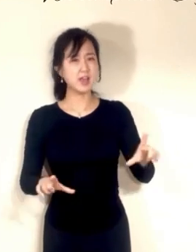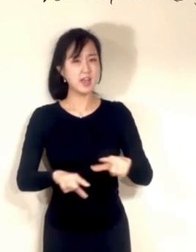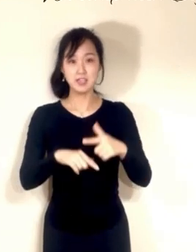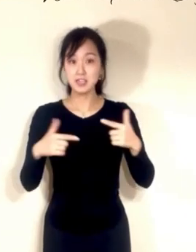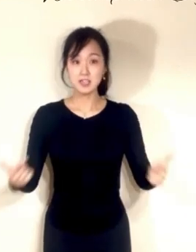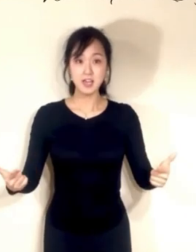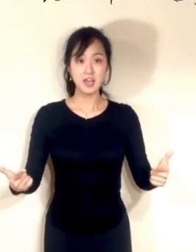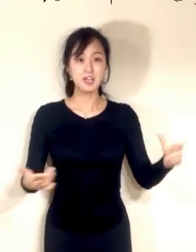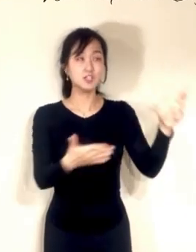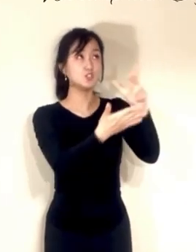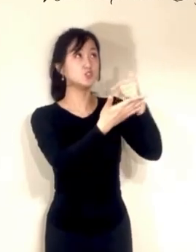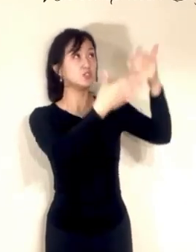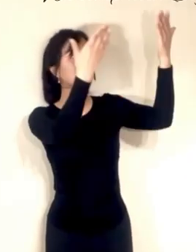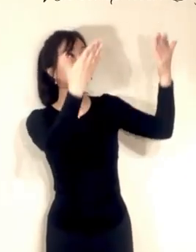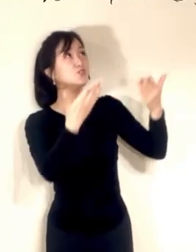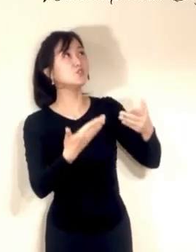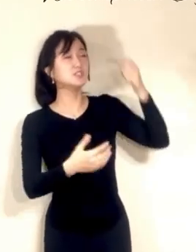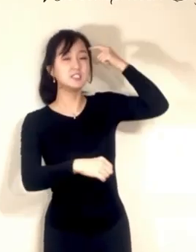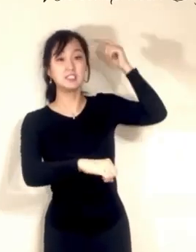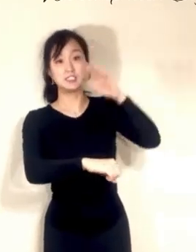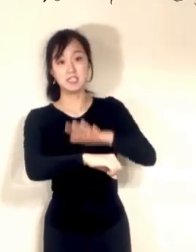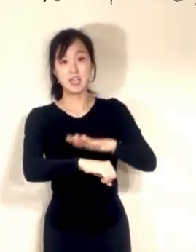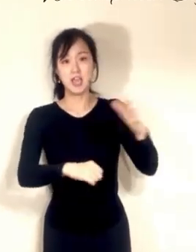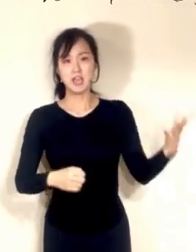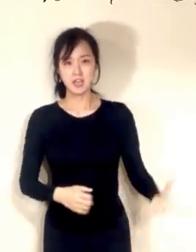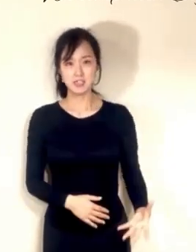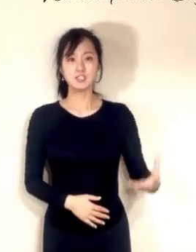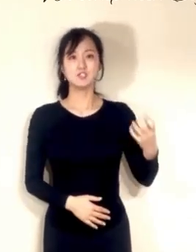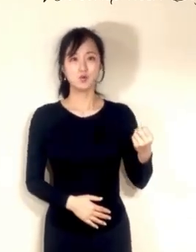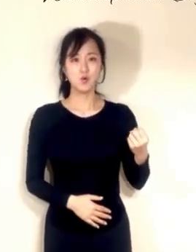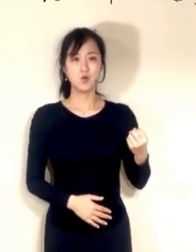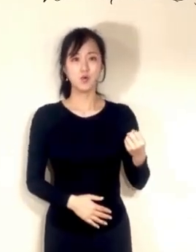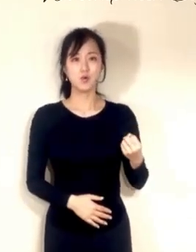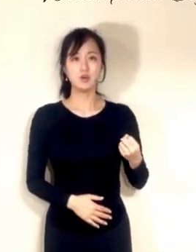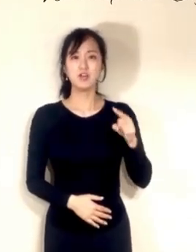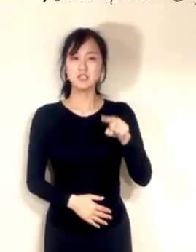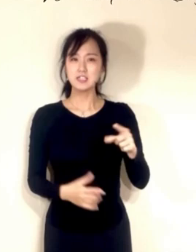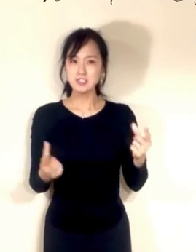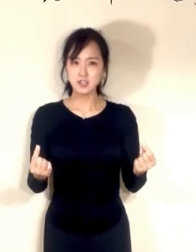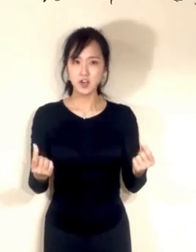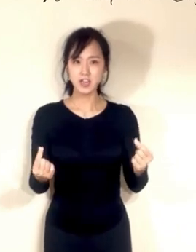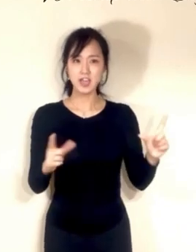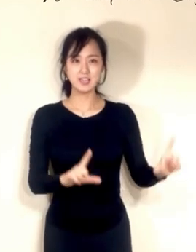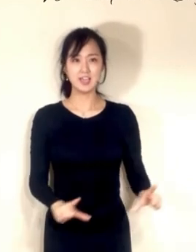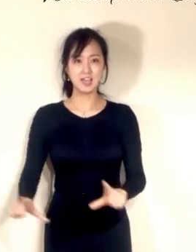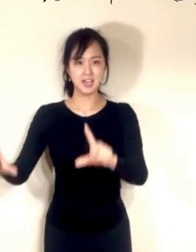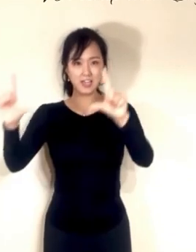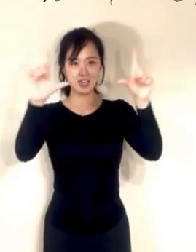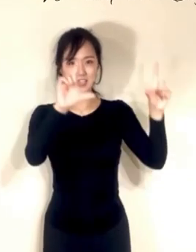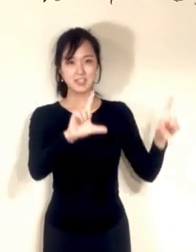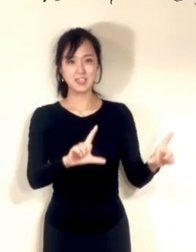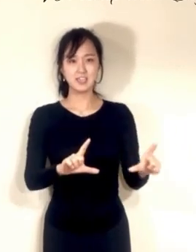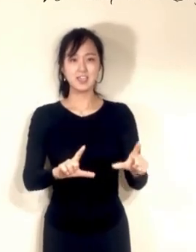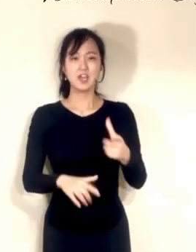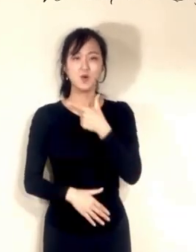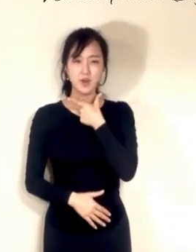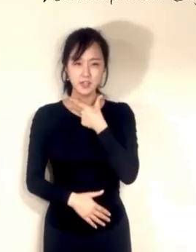그렇게 살아갈 수 있는 우리의 삶이 되기를 소원합니다. 우리 이 시간